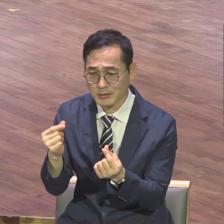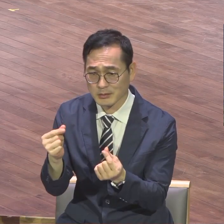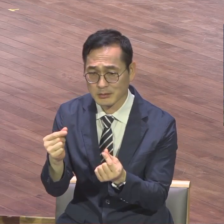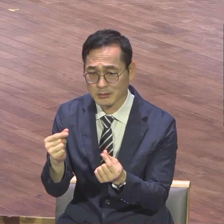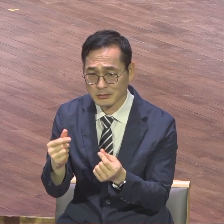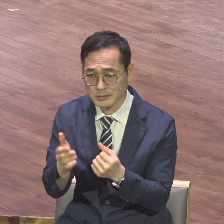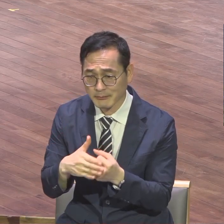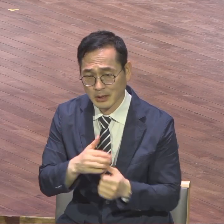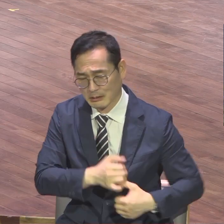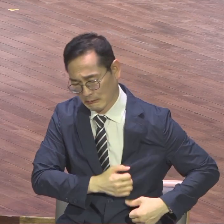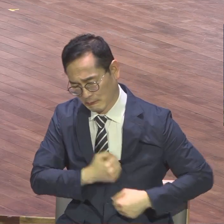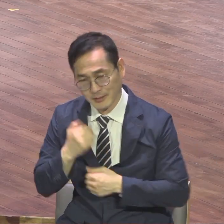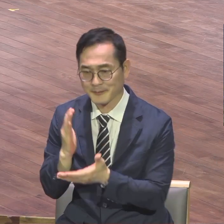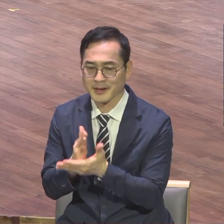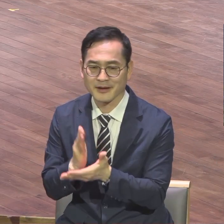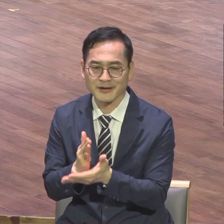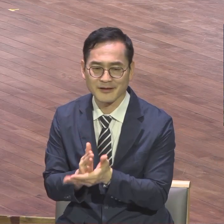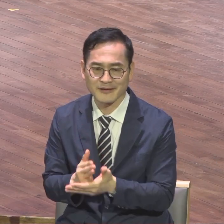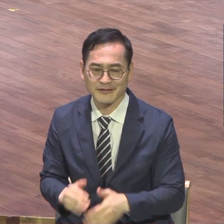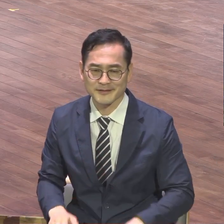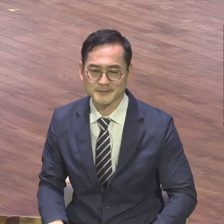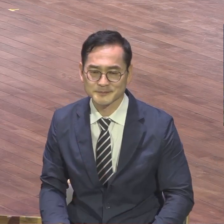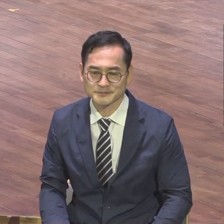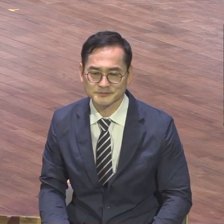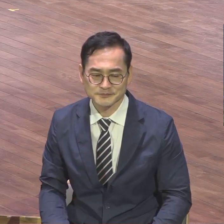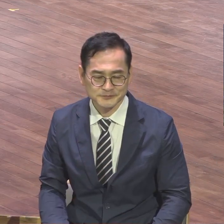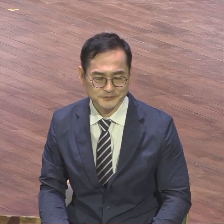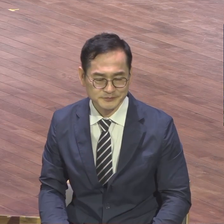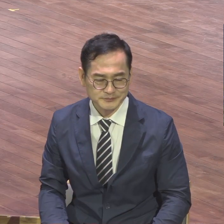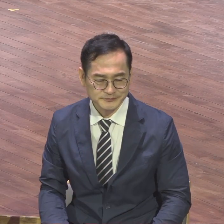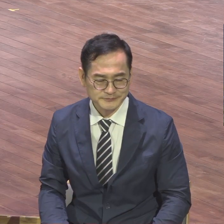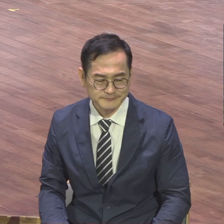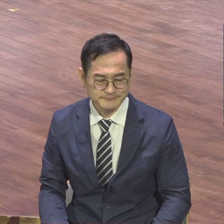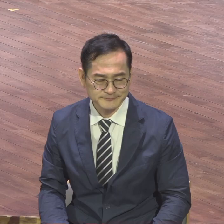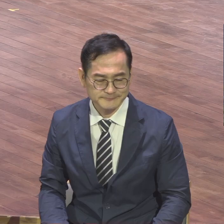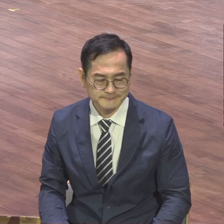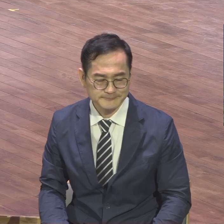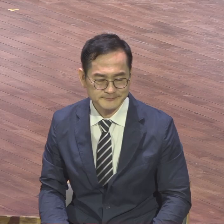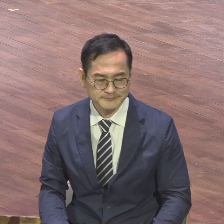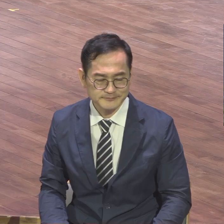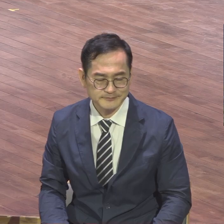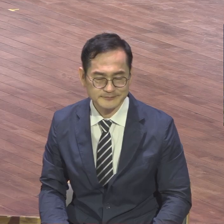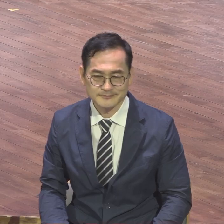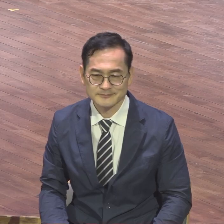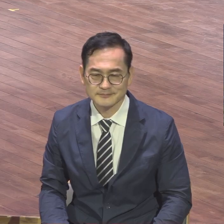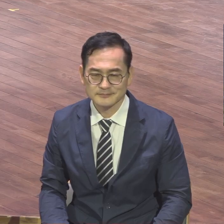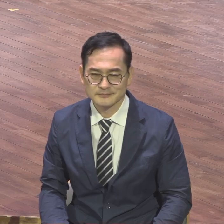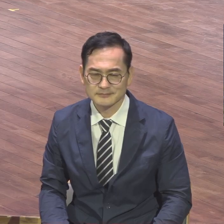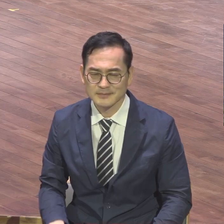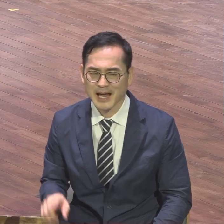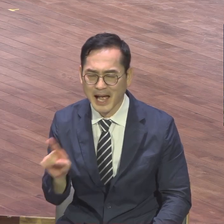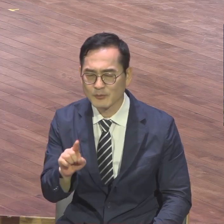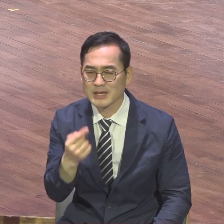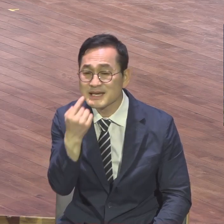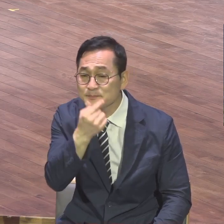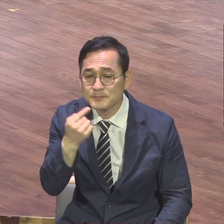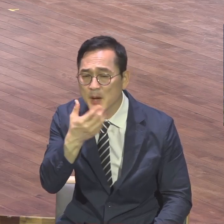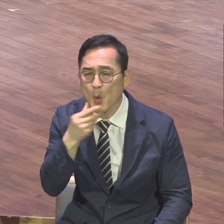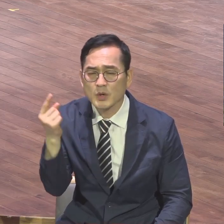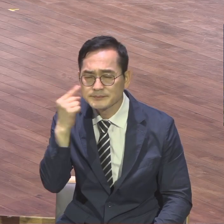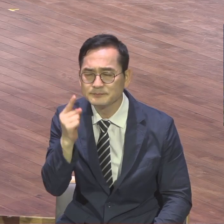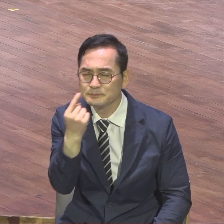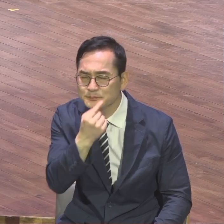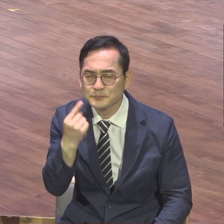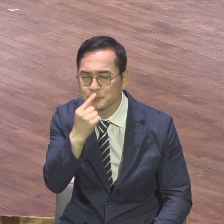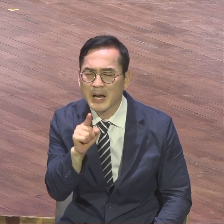그랬다니까요. 내 말이 아니고 성경의 말씀이 그렇잖아요. 아무리 입으로 복음 해도요 삶